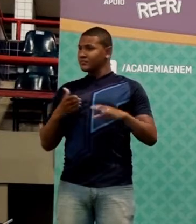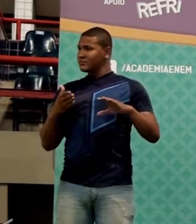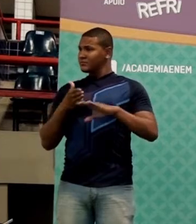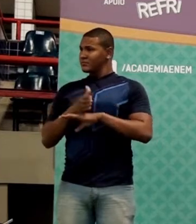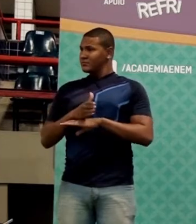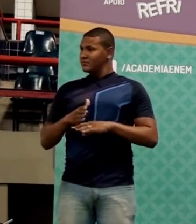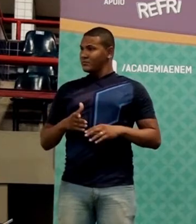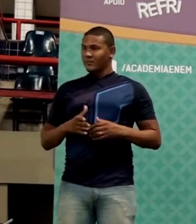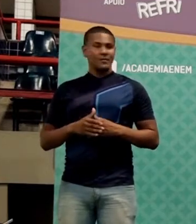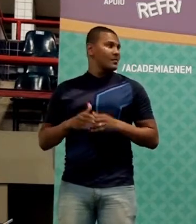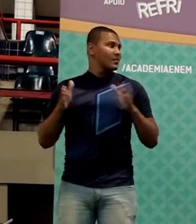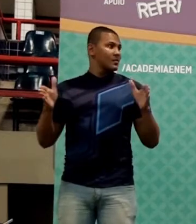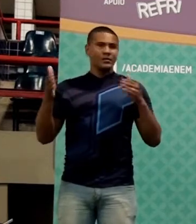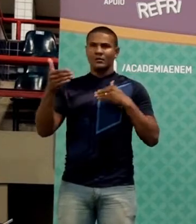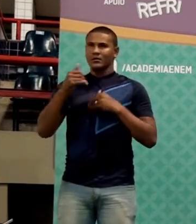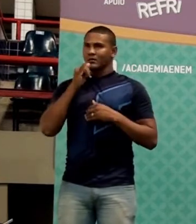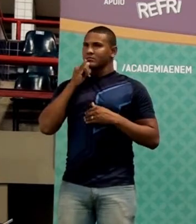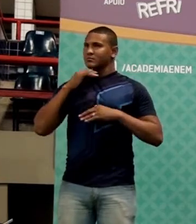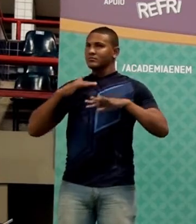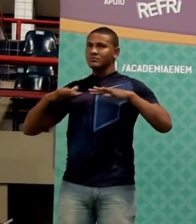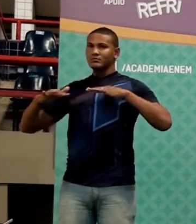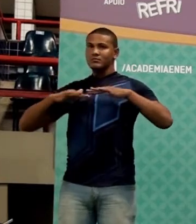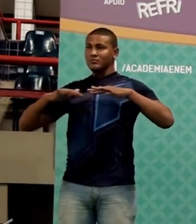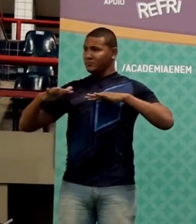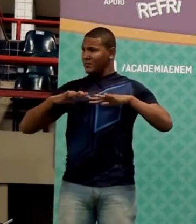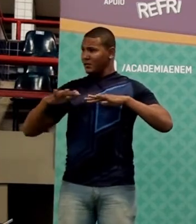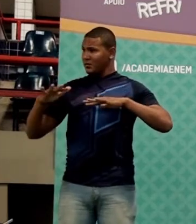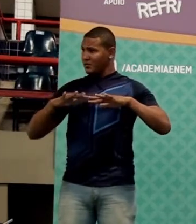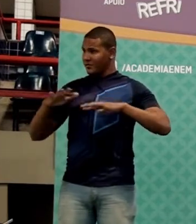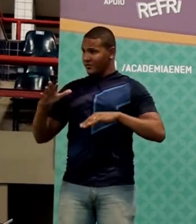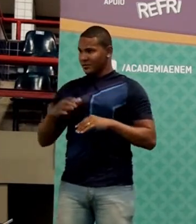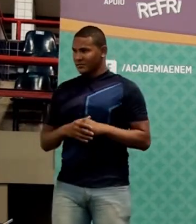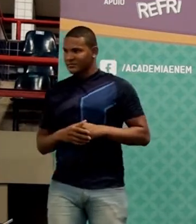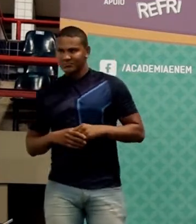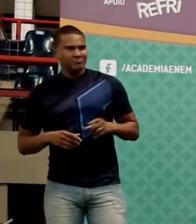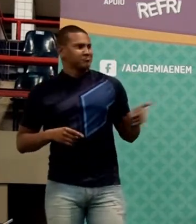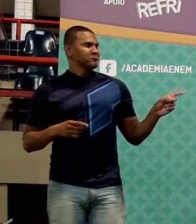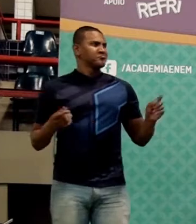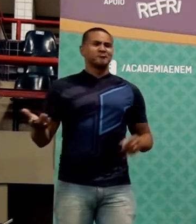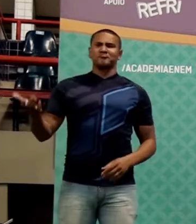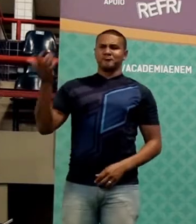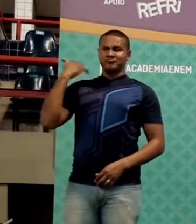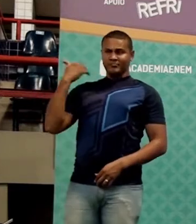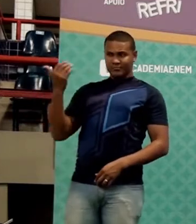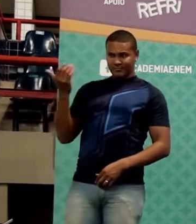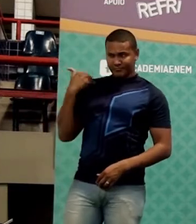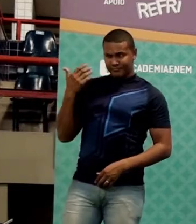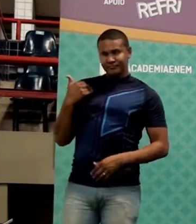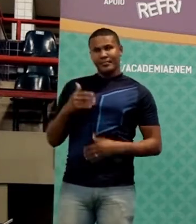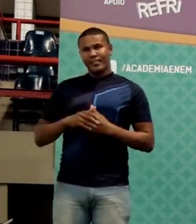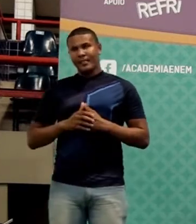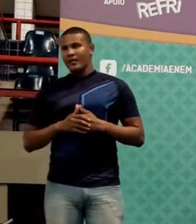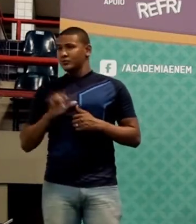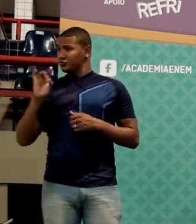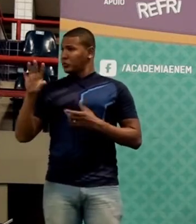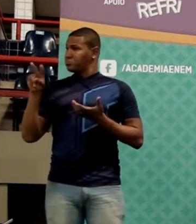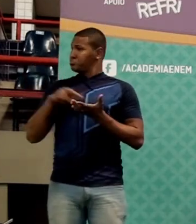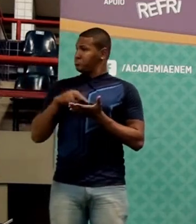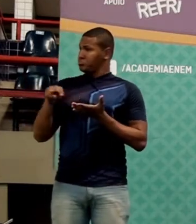engraçado é que essa necessidade de movimento é tão grande que quando eu ia para as discotecas há algum tempo, a gente só